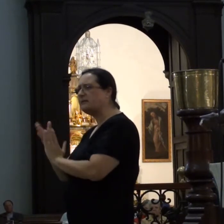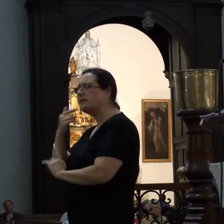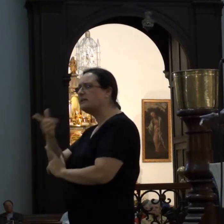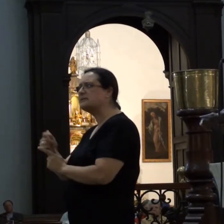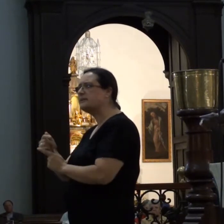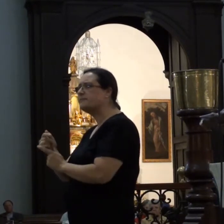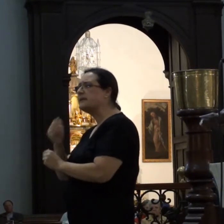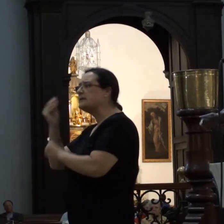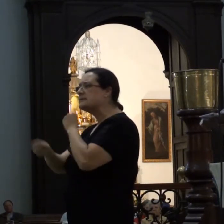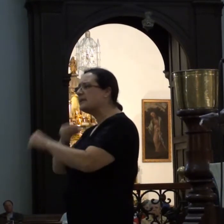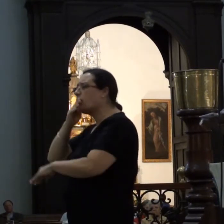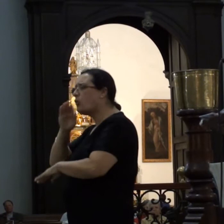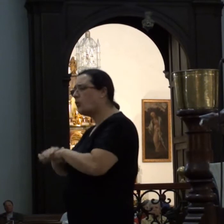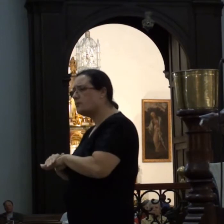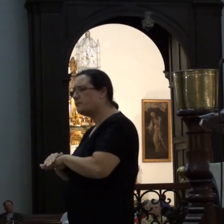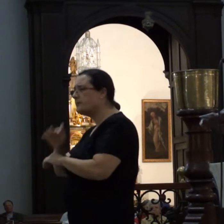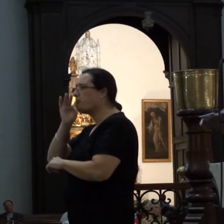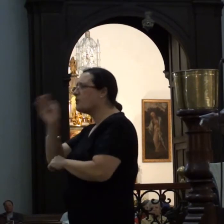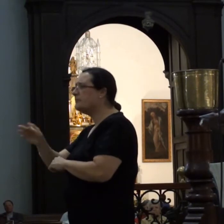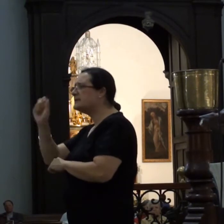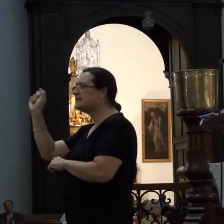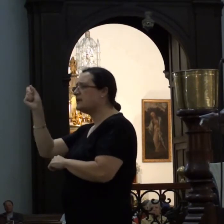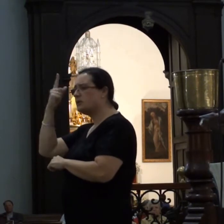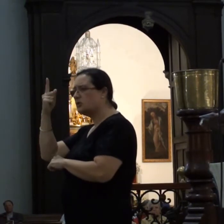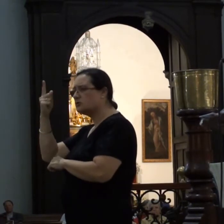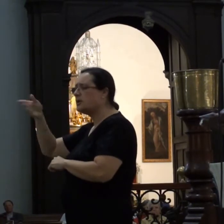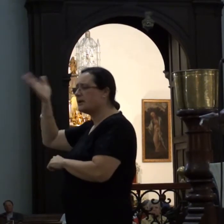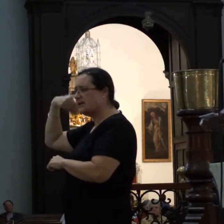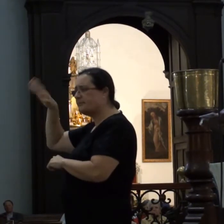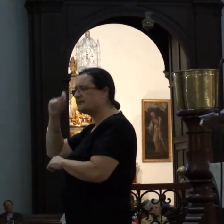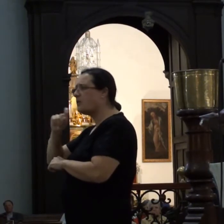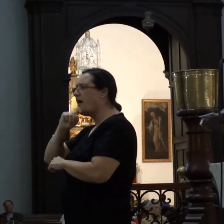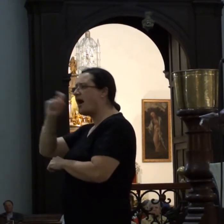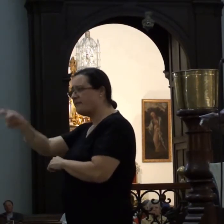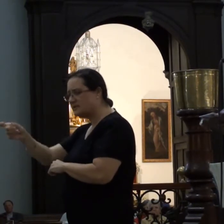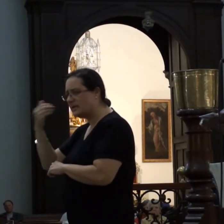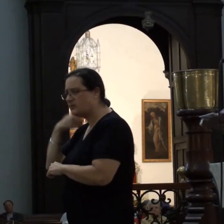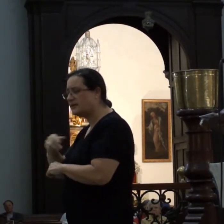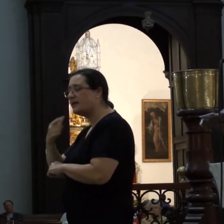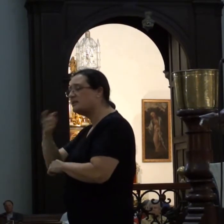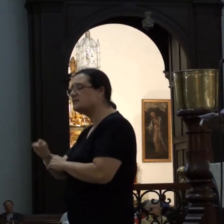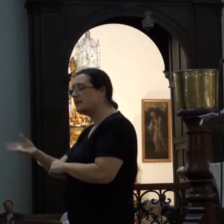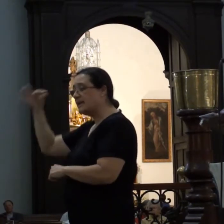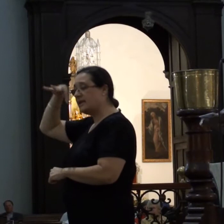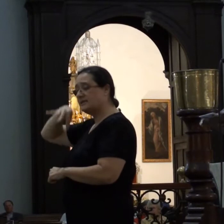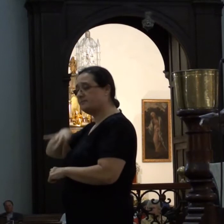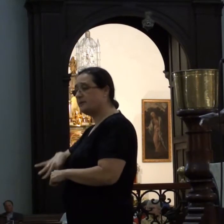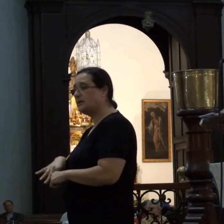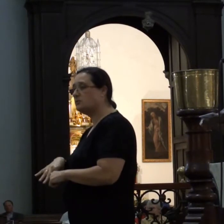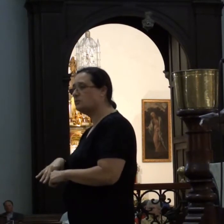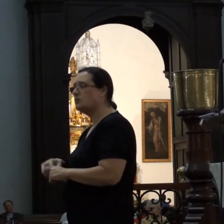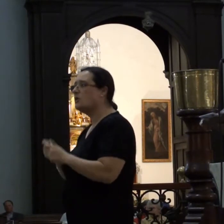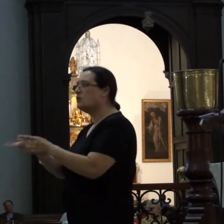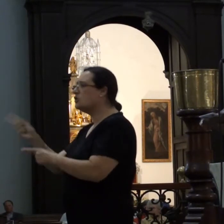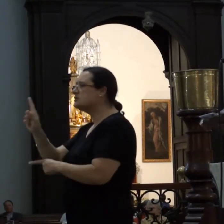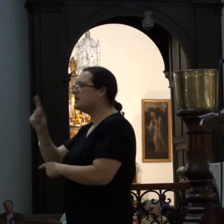la promesa de Dios que ya anunció el profeta Joel por la que el espíritu es concedido no alguna